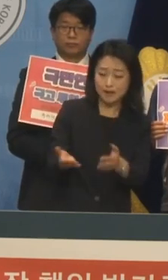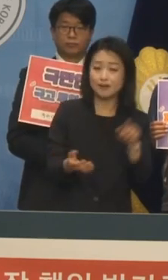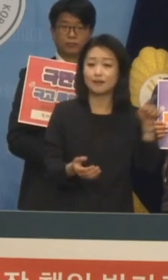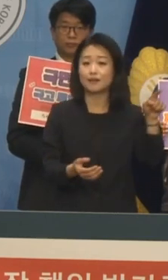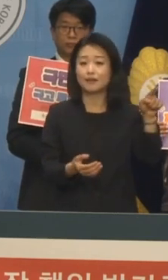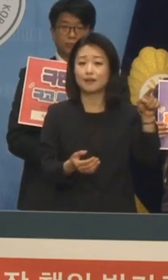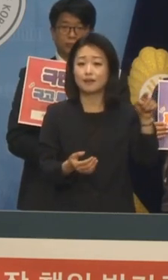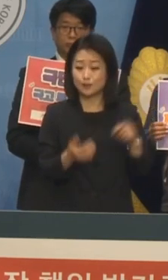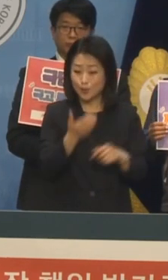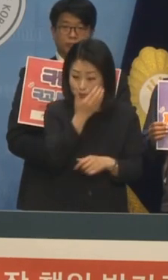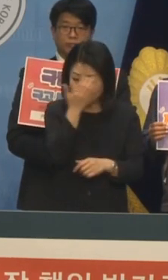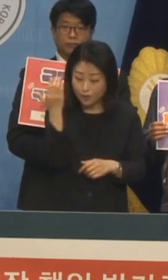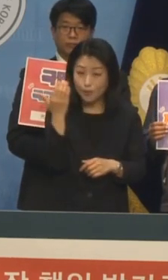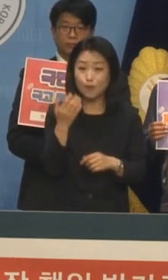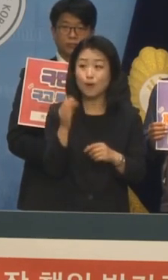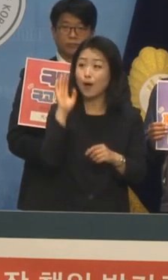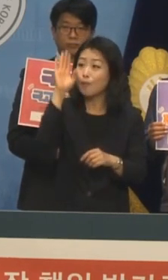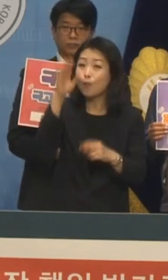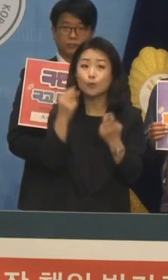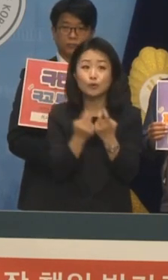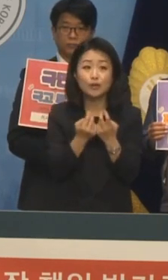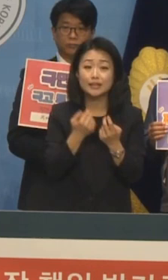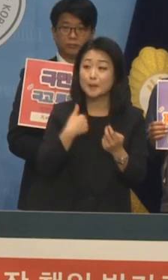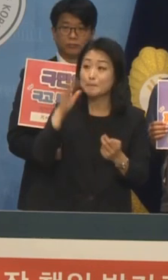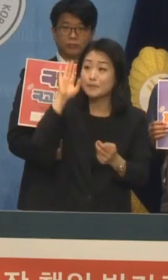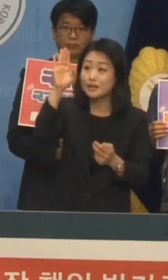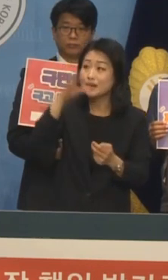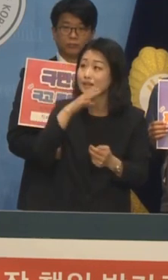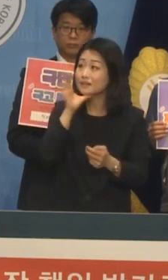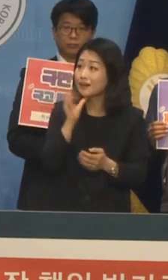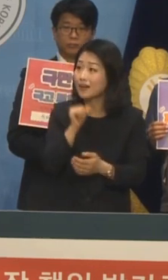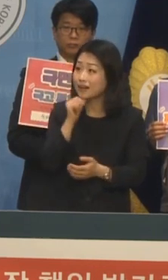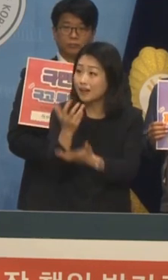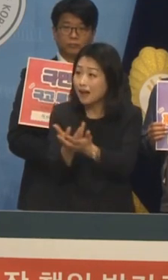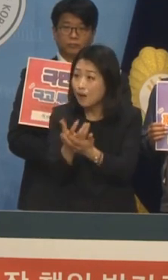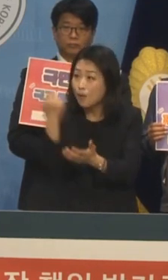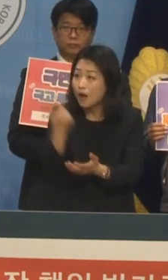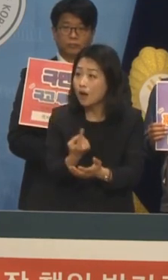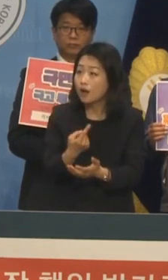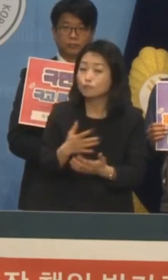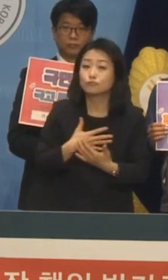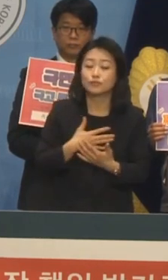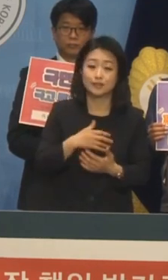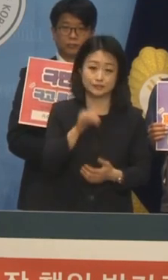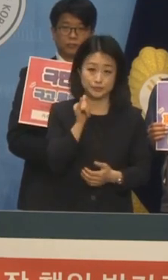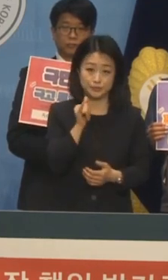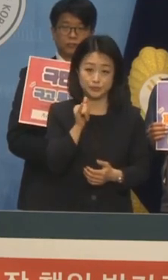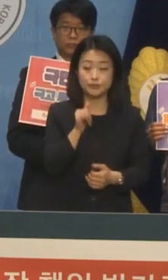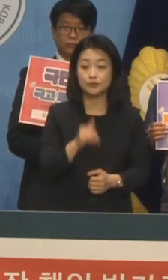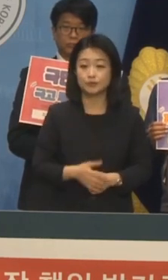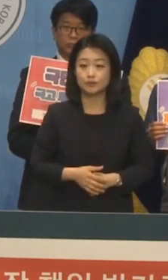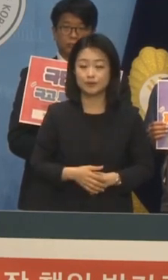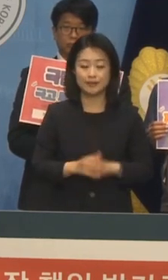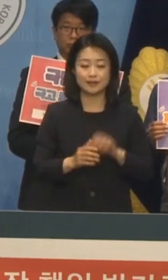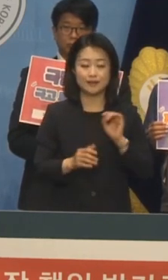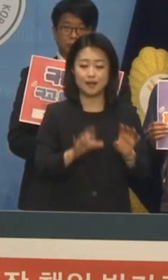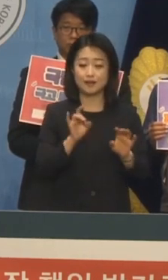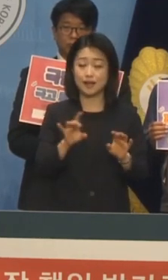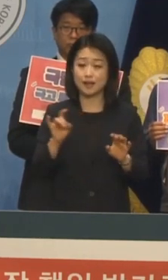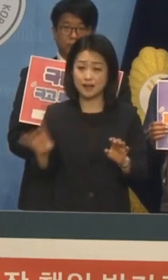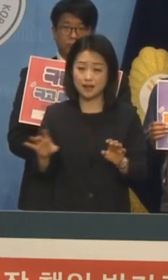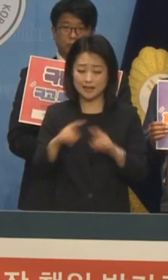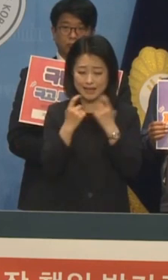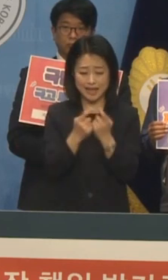살아가는 청년들 역시 자신들이 미래에 대한 불안과 공포를 모를 리 없습니다. 이러한 각자 도생의